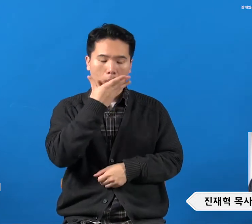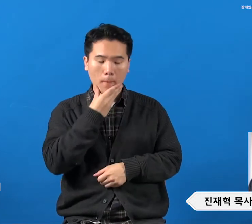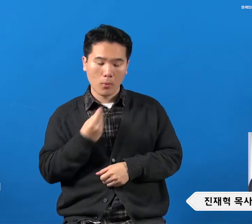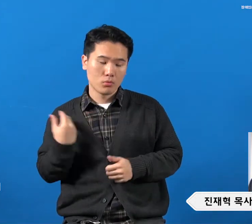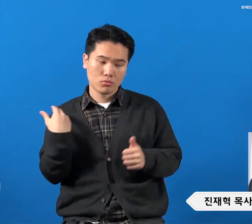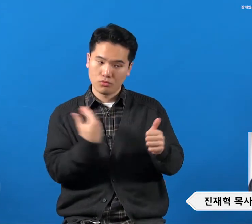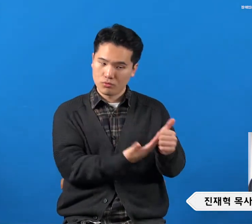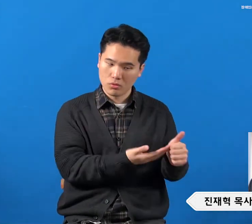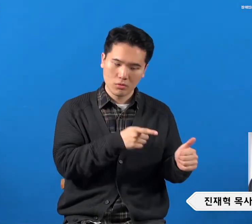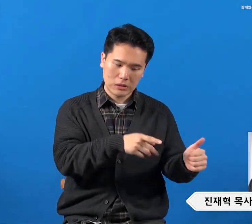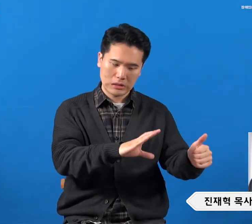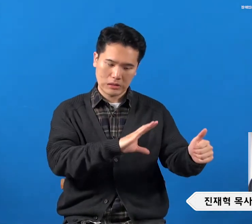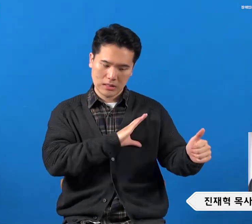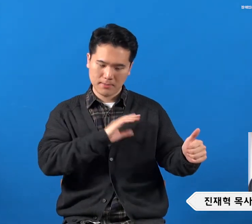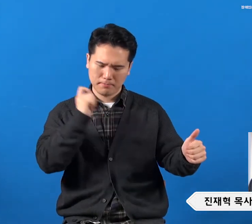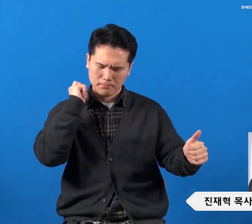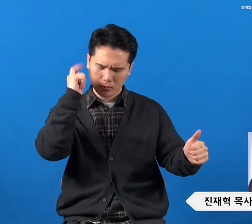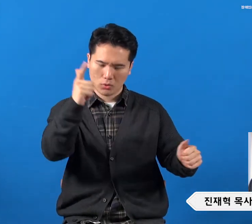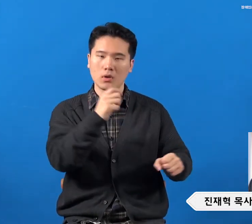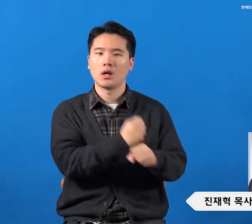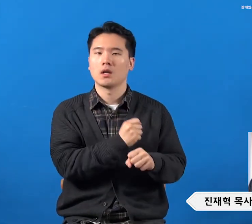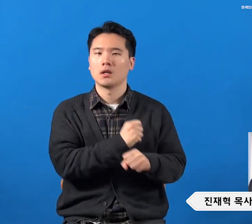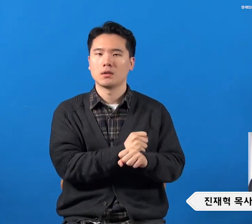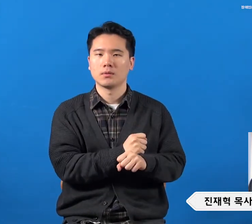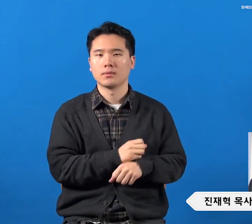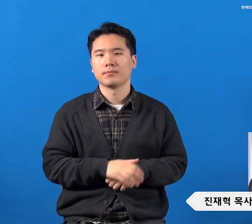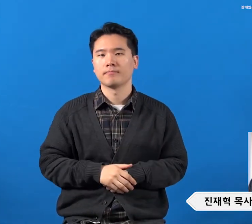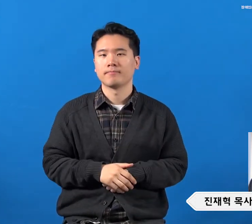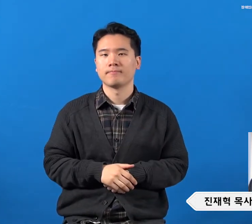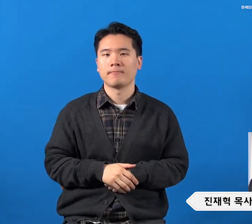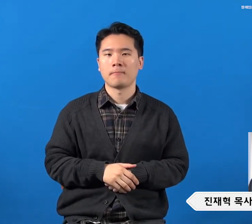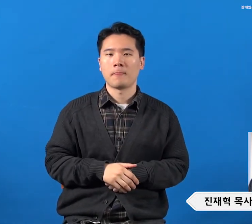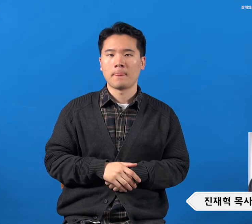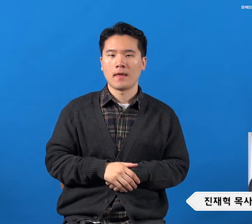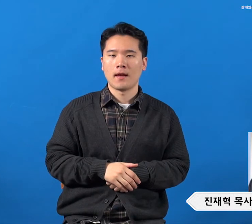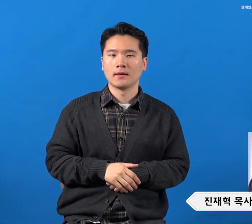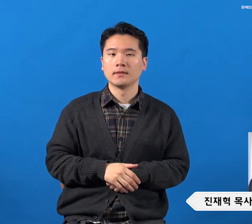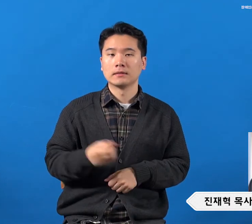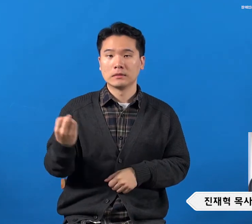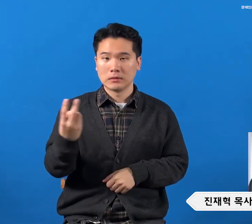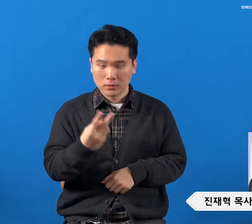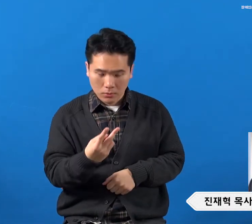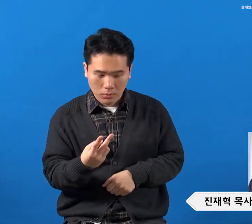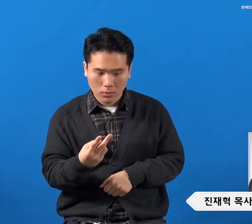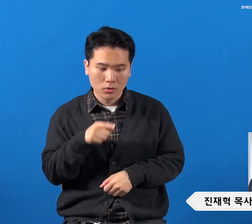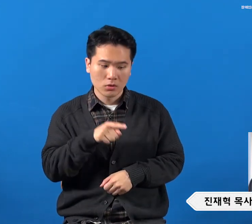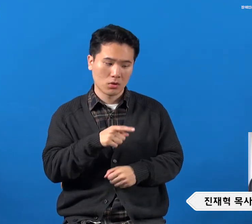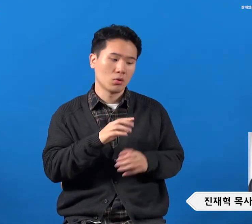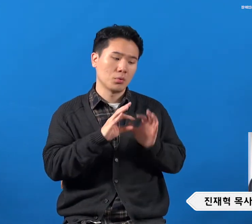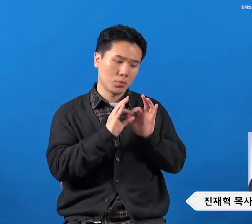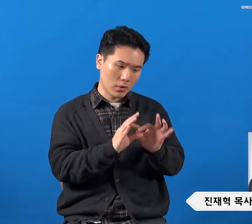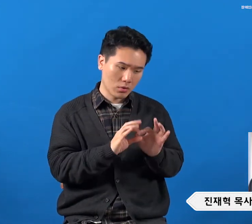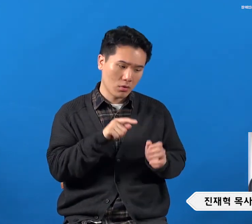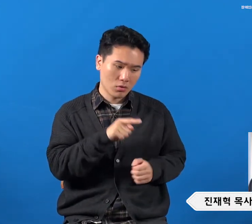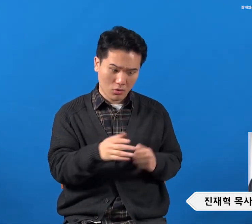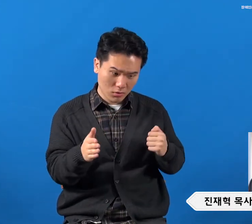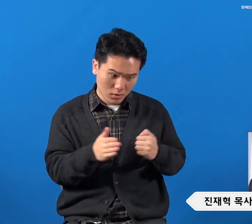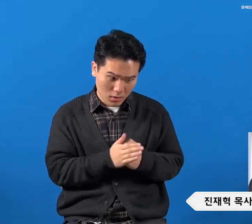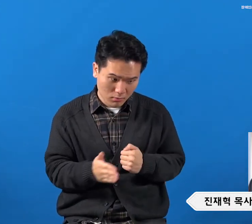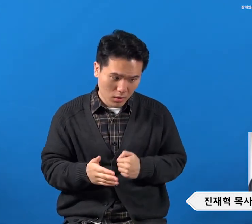복을 주어 내 이름을 창대케 하리니 and so, 그래서, 그러므로